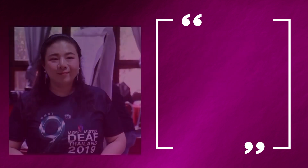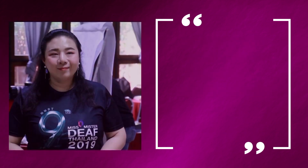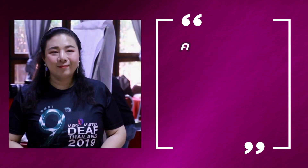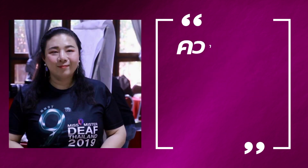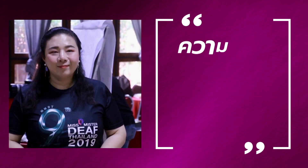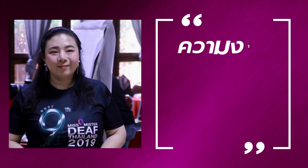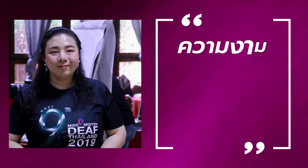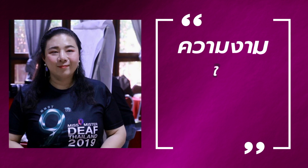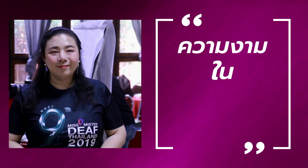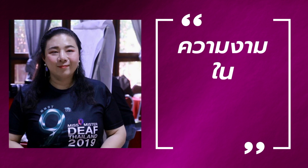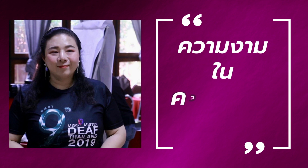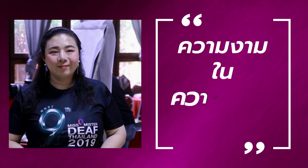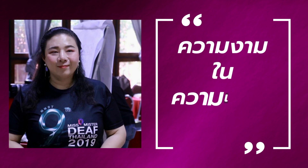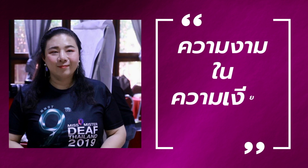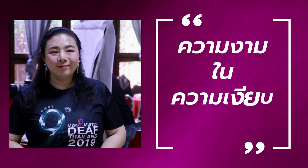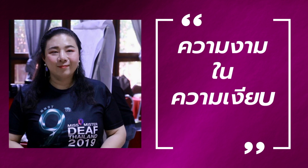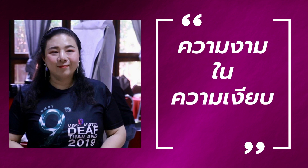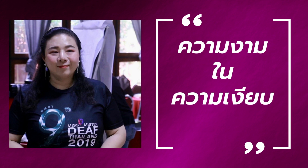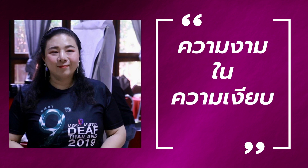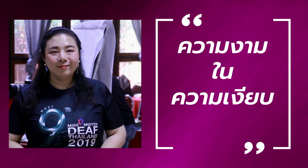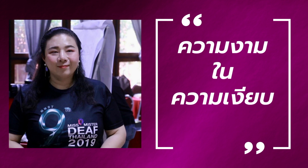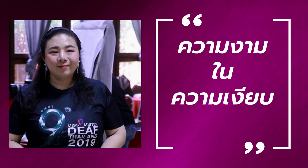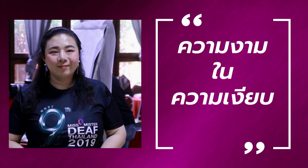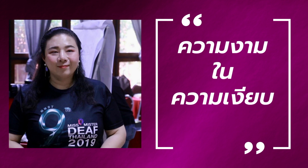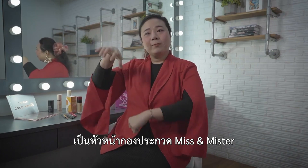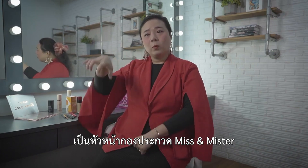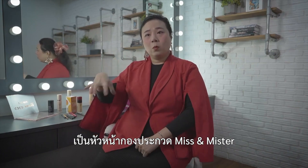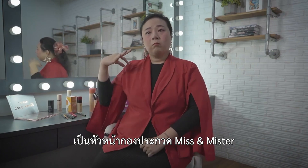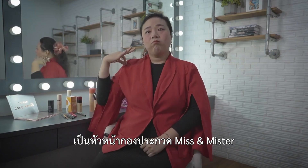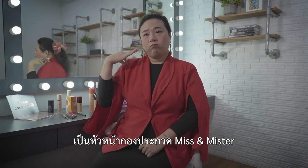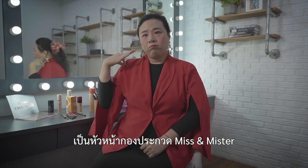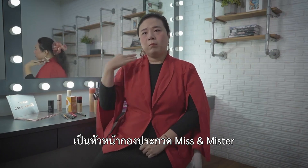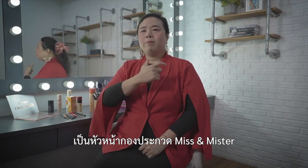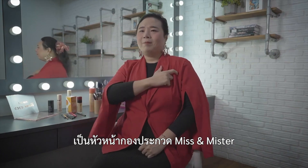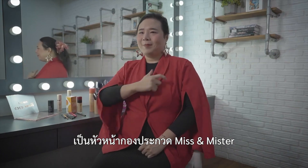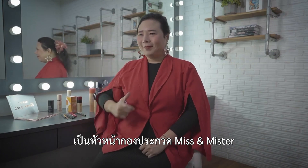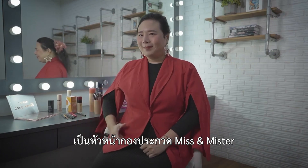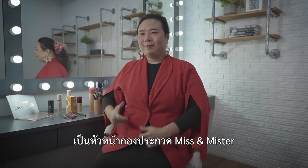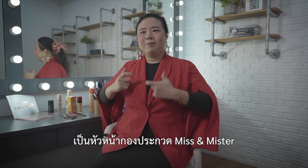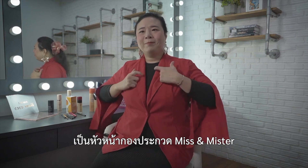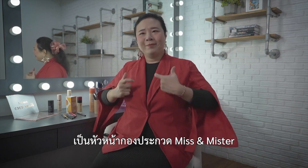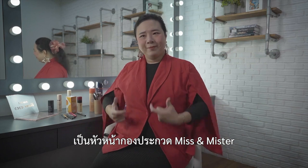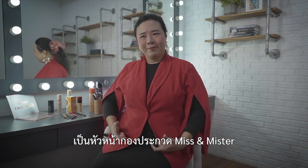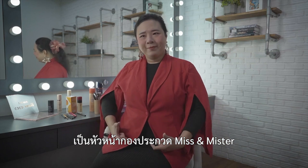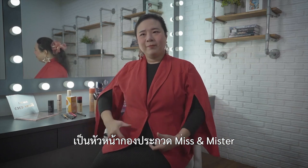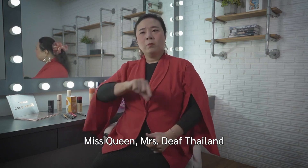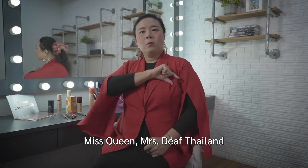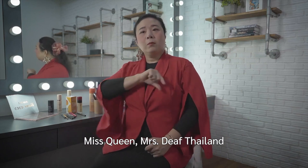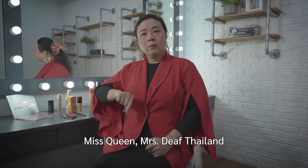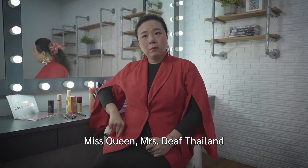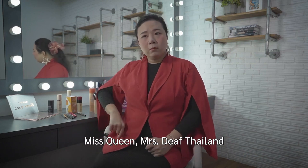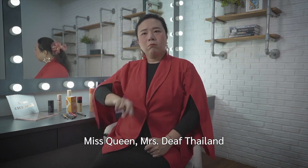นหัวหนากองประกวด Meet, Meet, The,